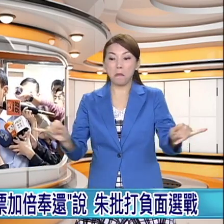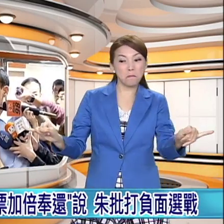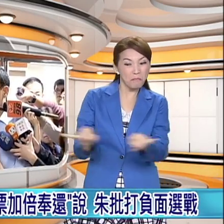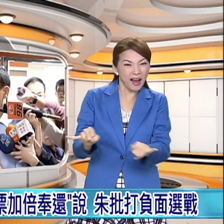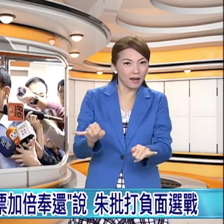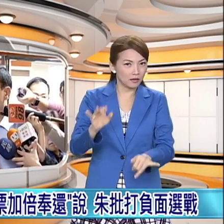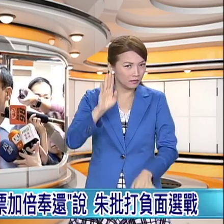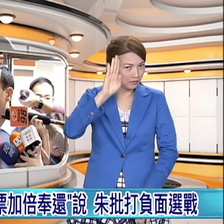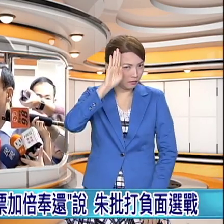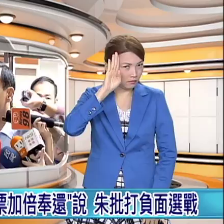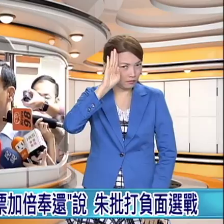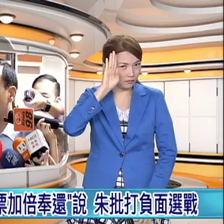战。